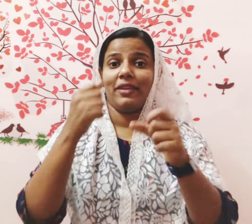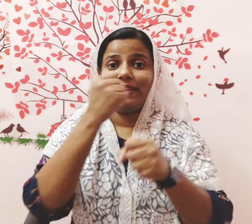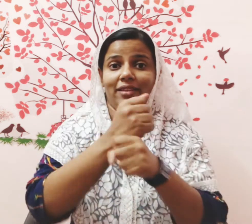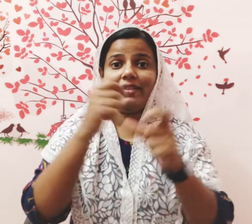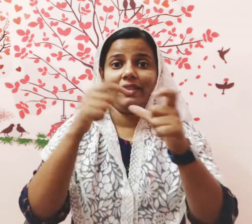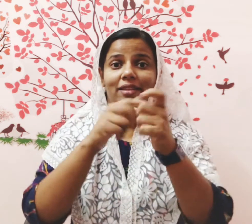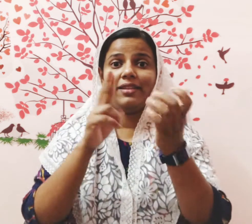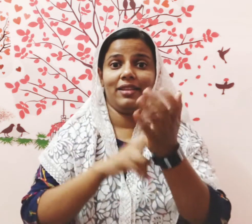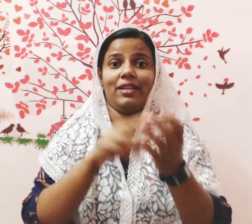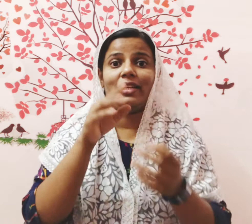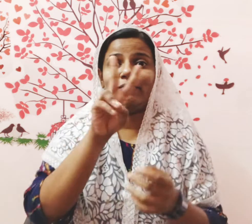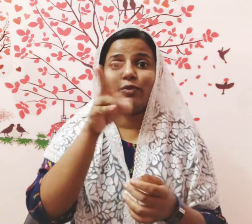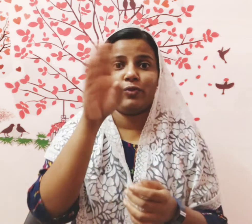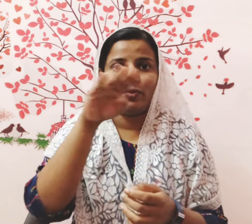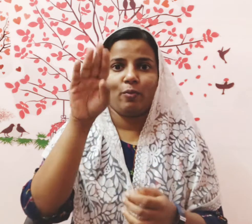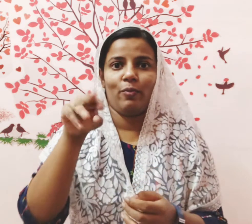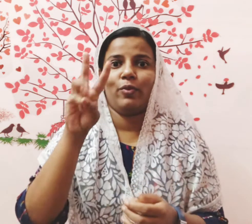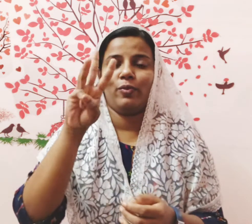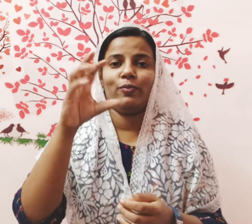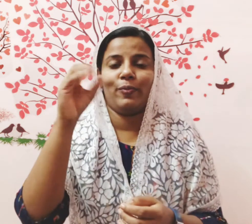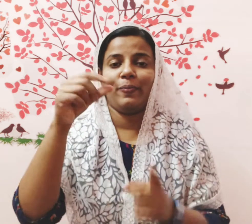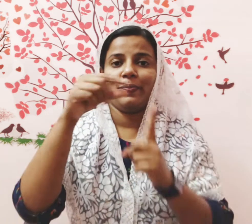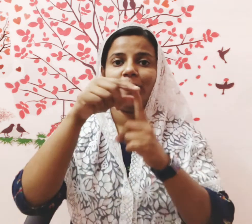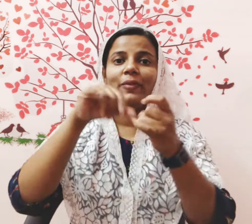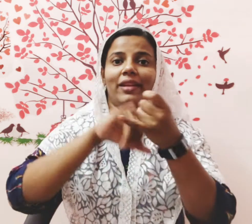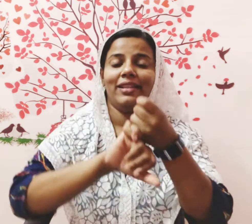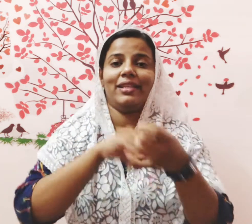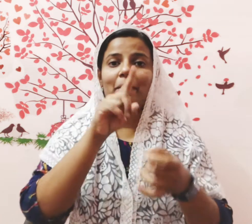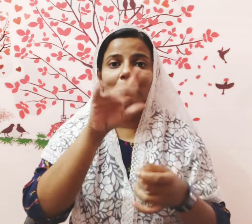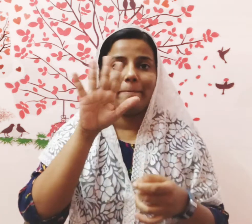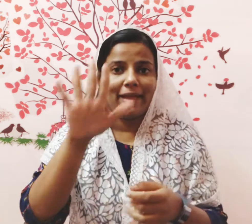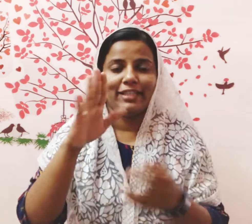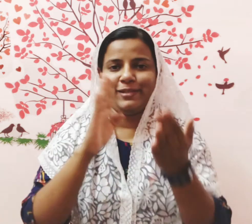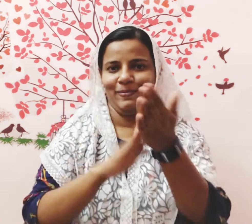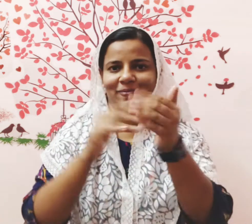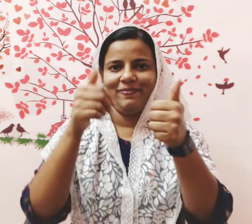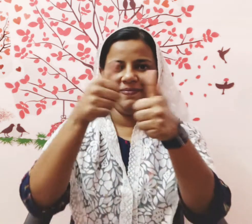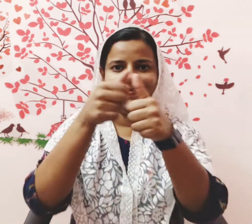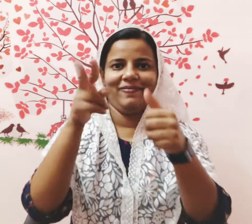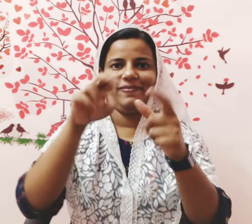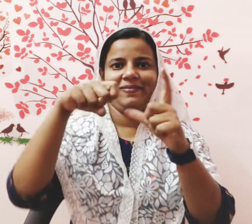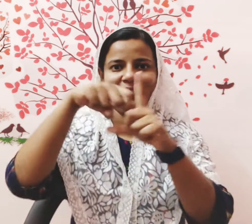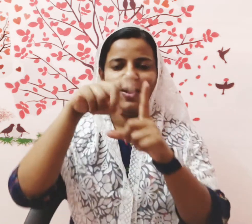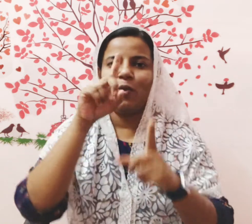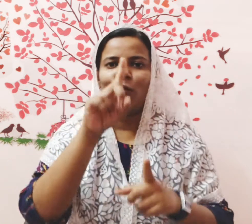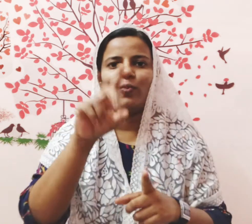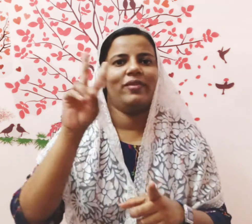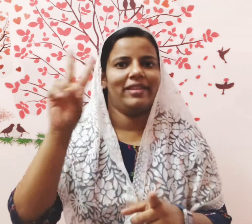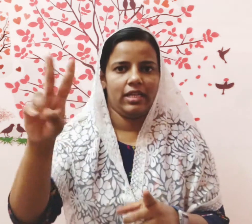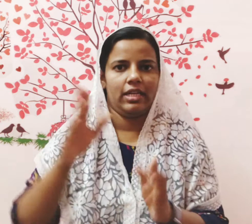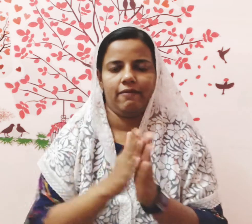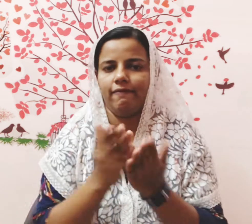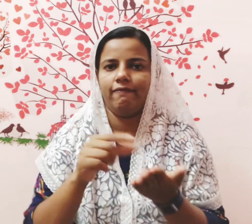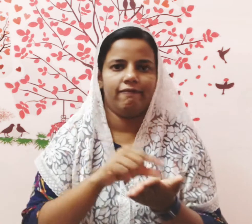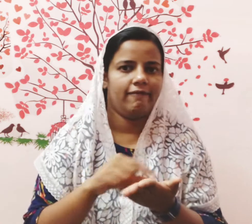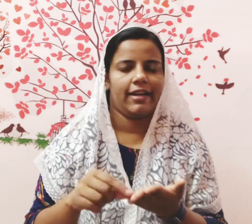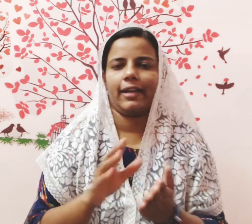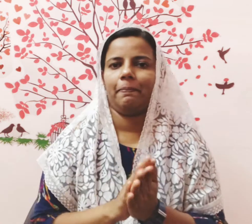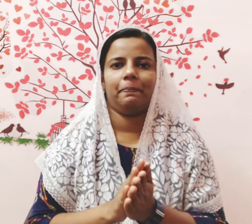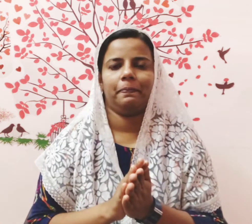പുസ്തകം 29:30, സങ്കീർത്തനം 15, മർക്കോസിന് സുവിശേഷം 1:2 നമുക്ക്